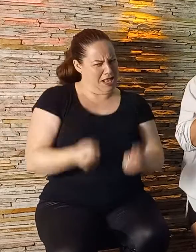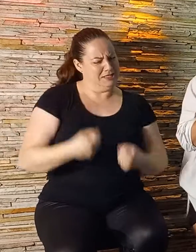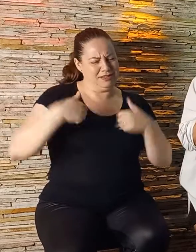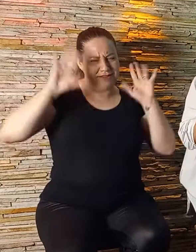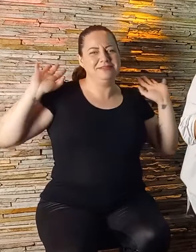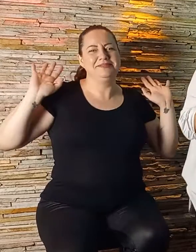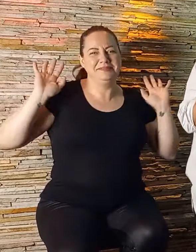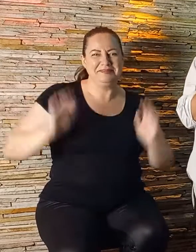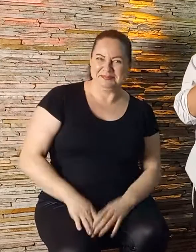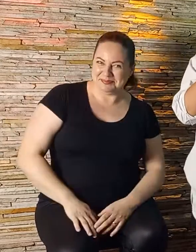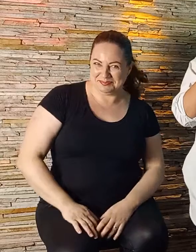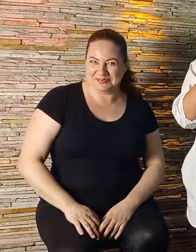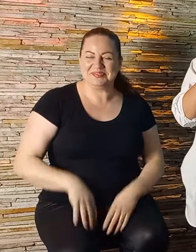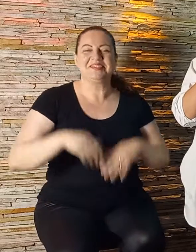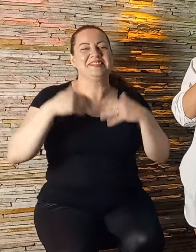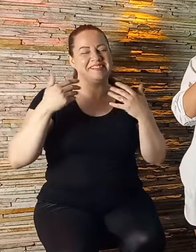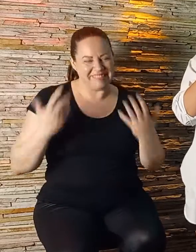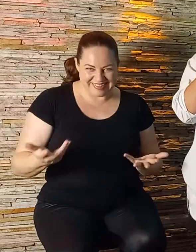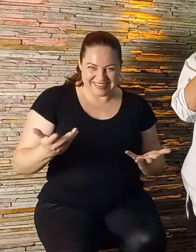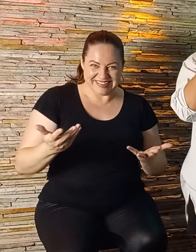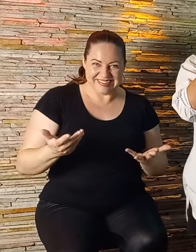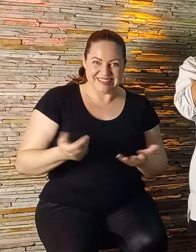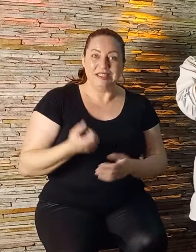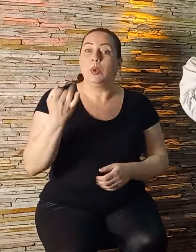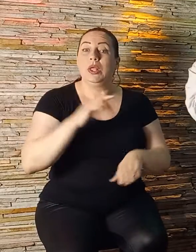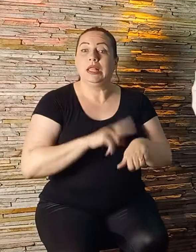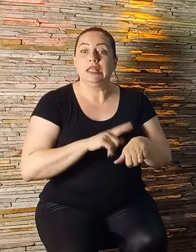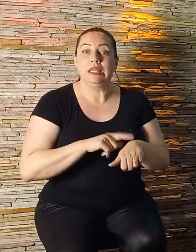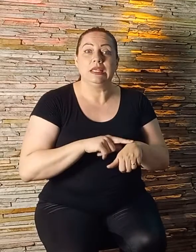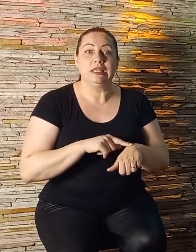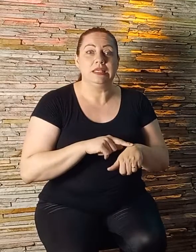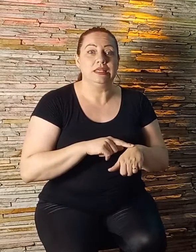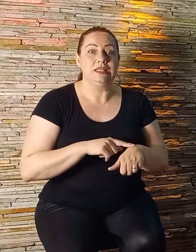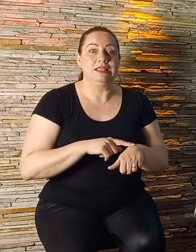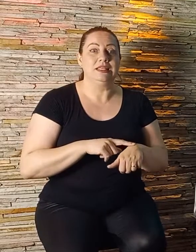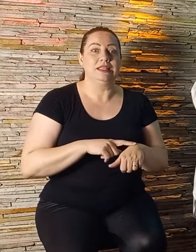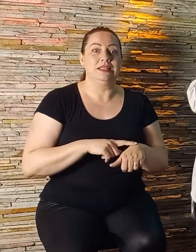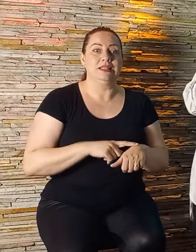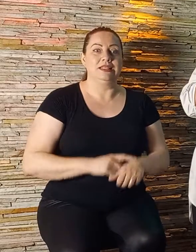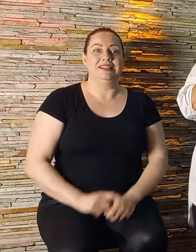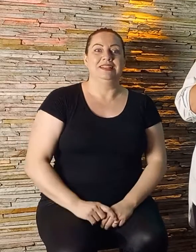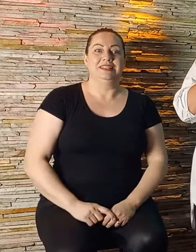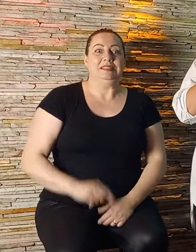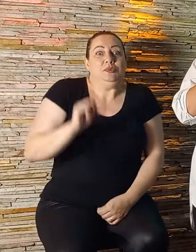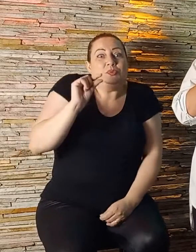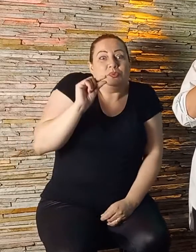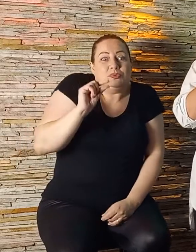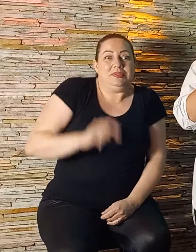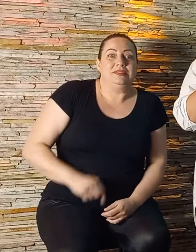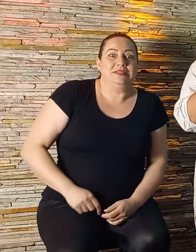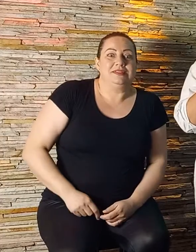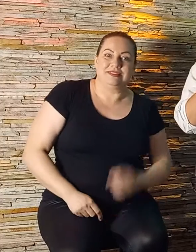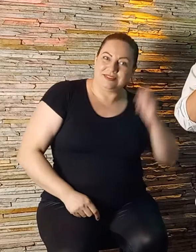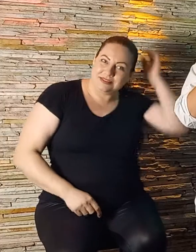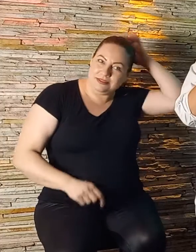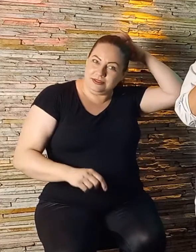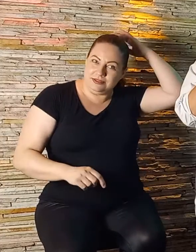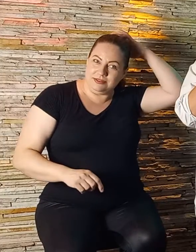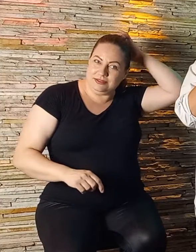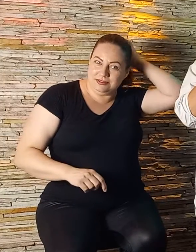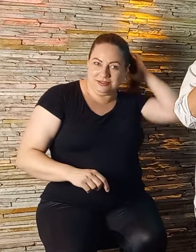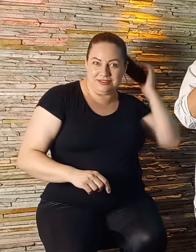nos engolir tá é isso quanto tempo tem aí amiga Há quanto tempo terei para